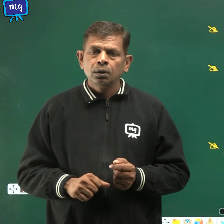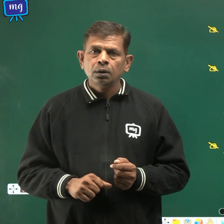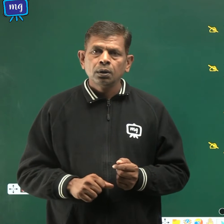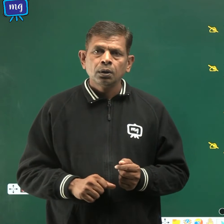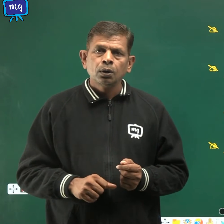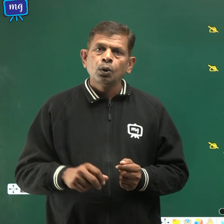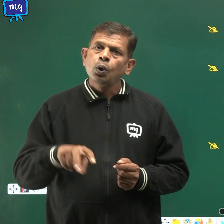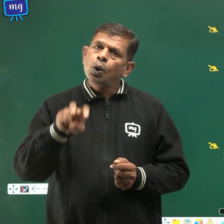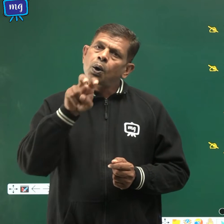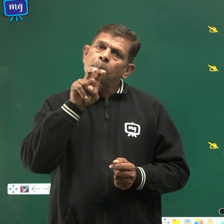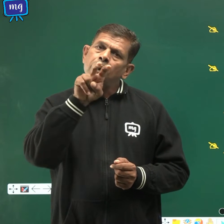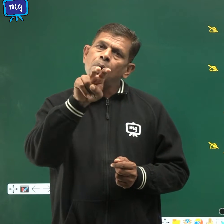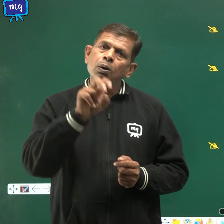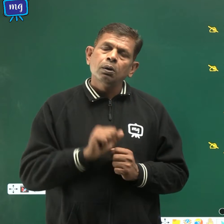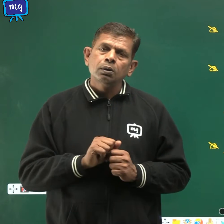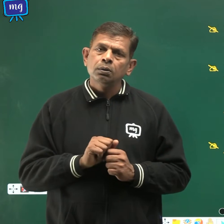प्लगों को